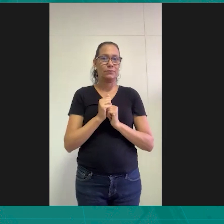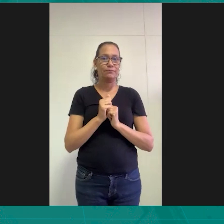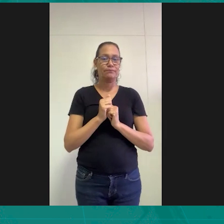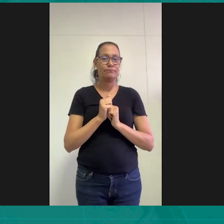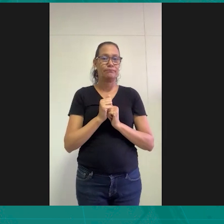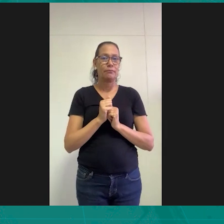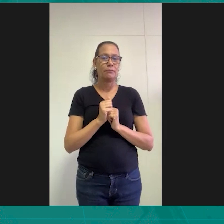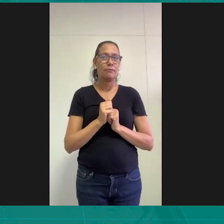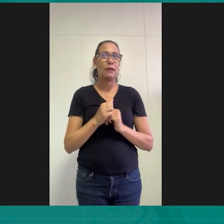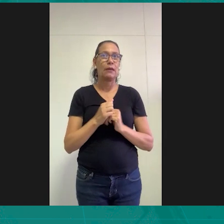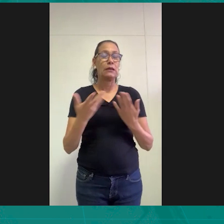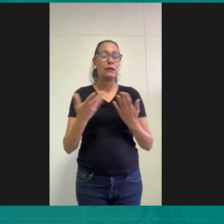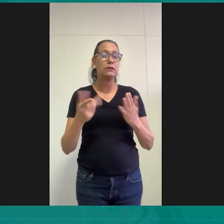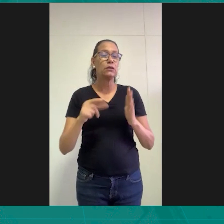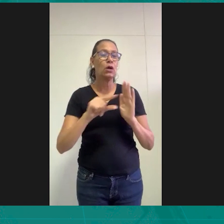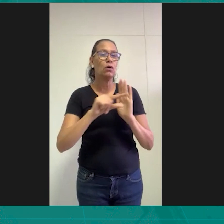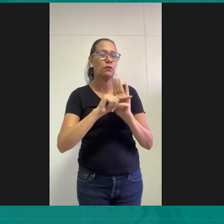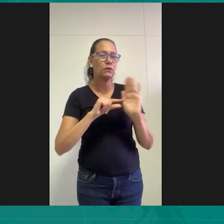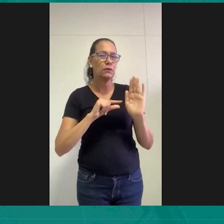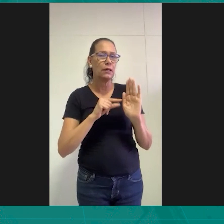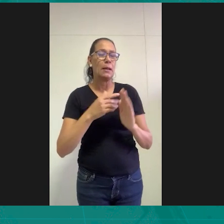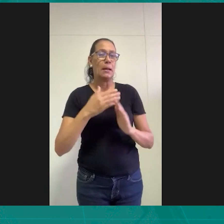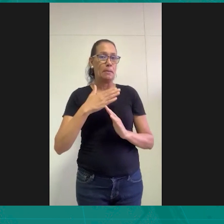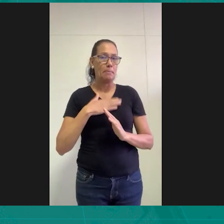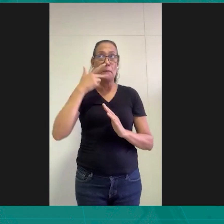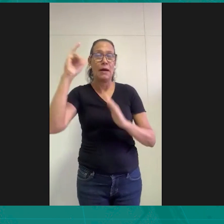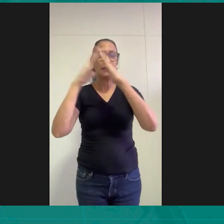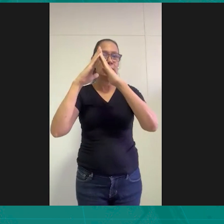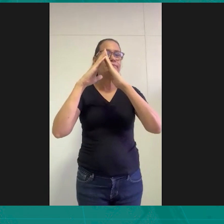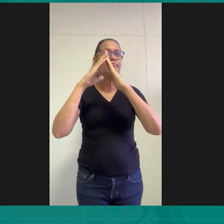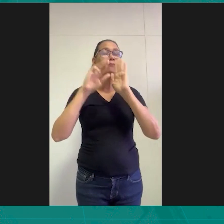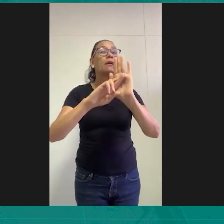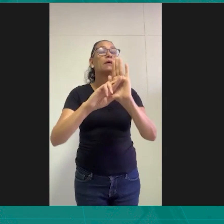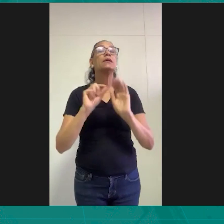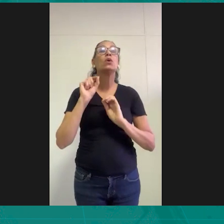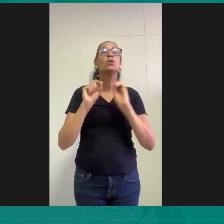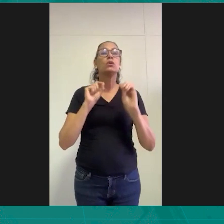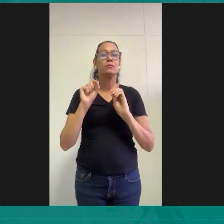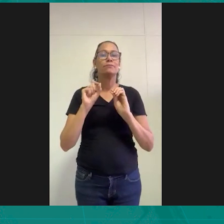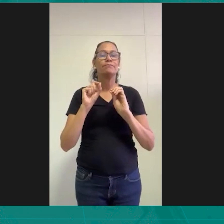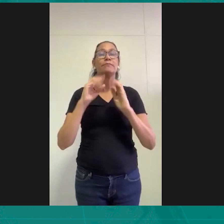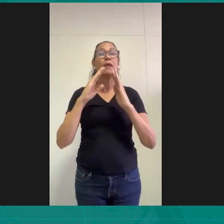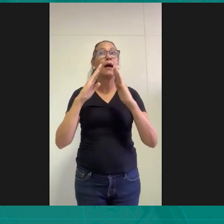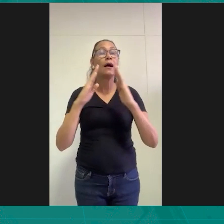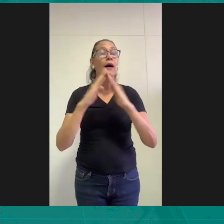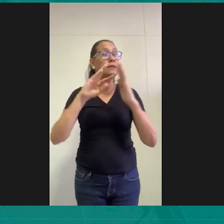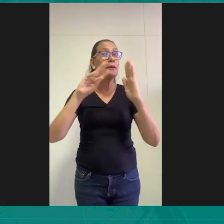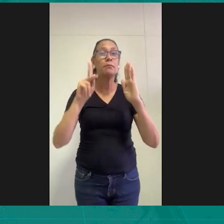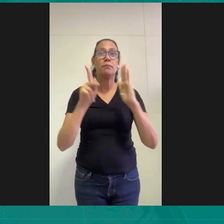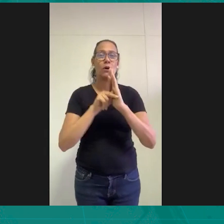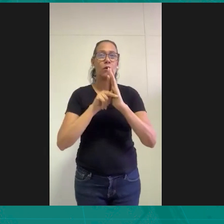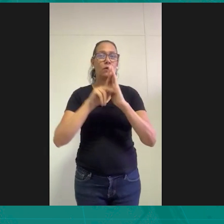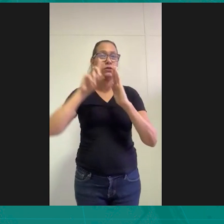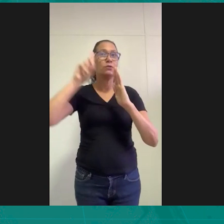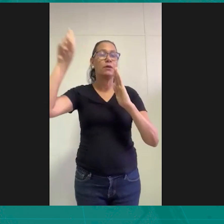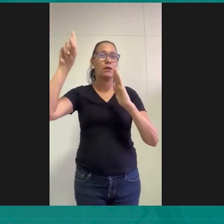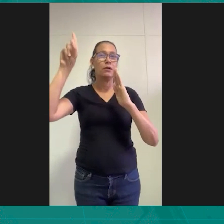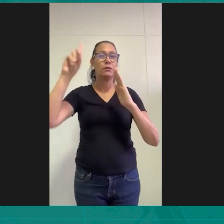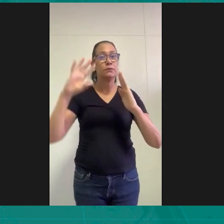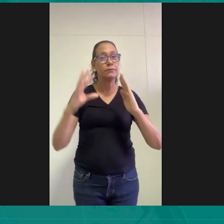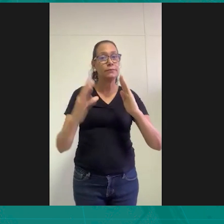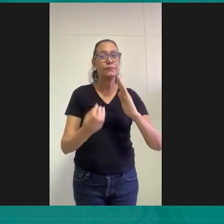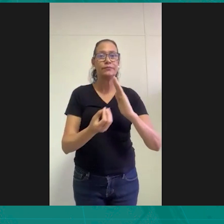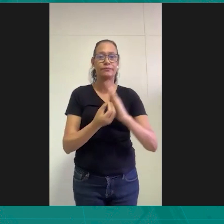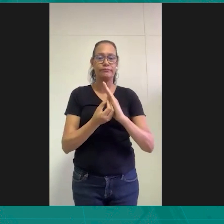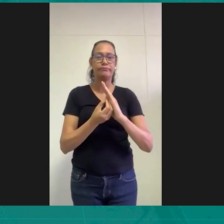irmãos, representa para nós hoje, irmãos, a casa de Deus é a igreja. E no